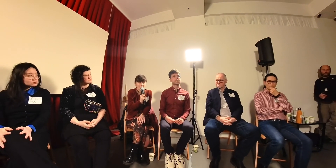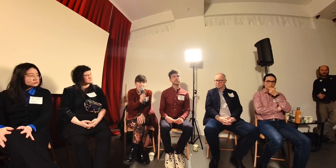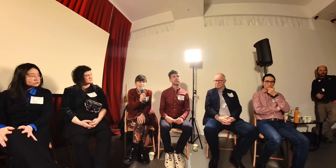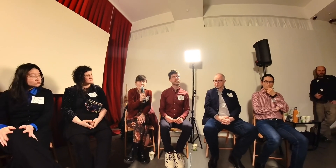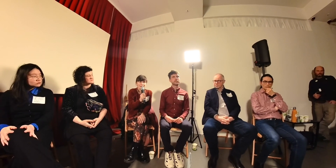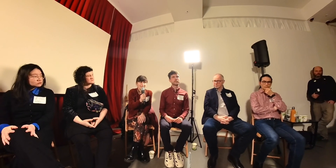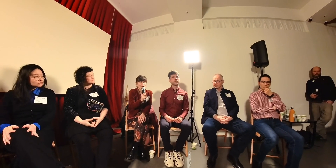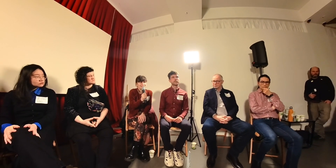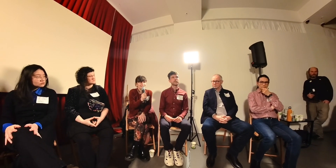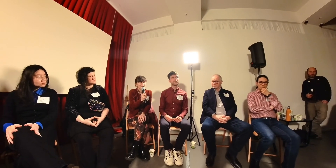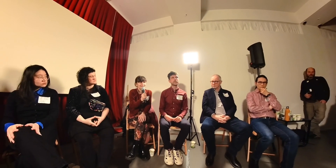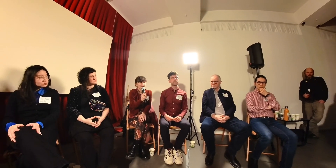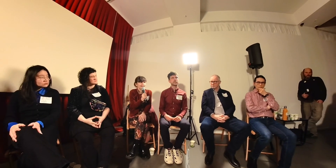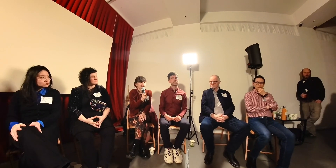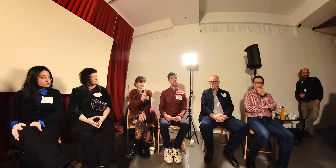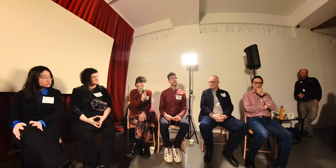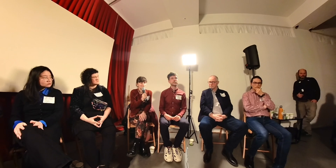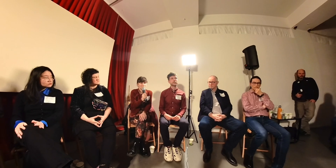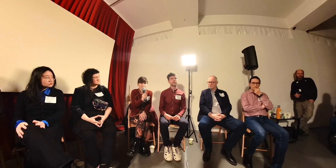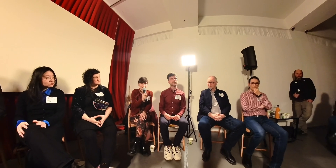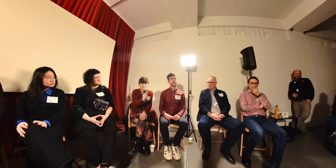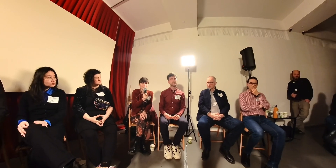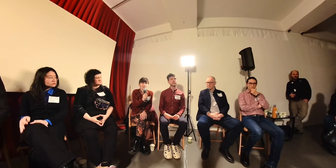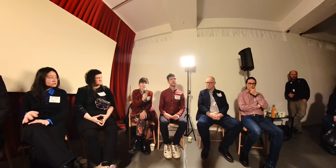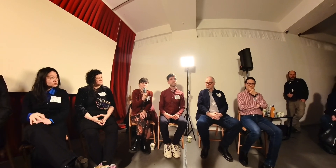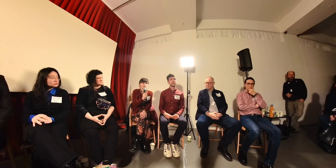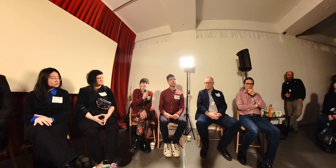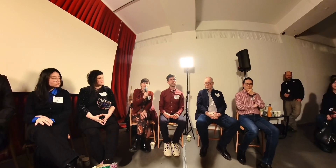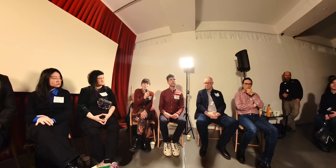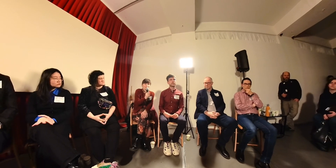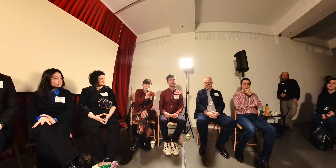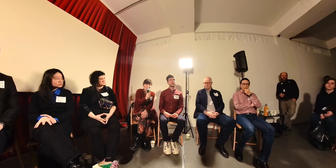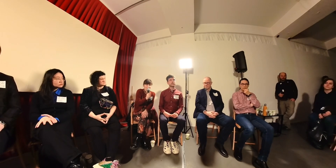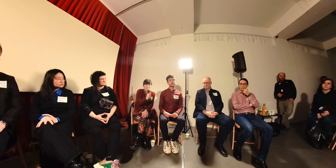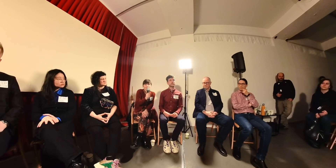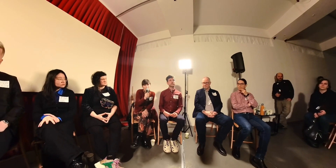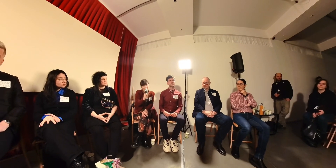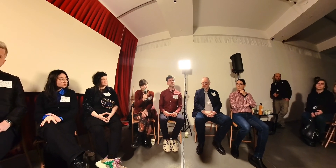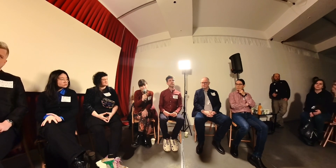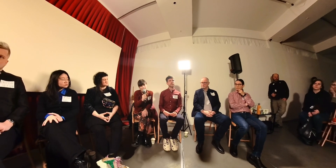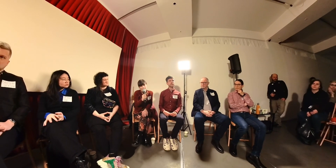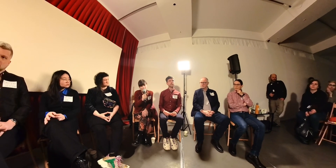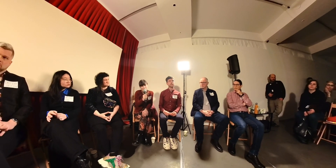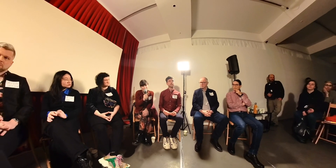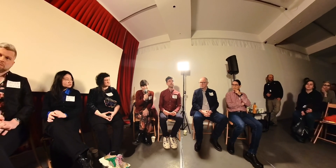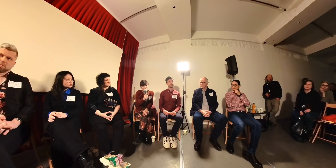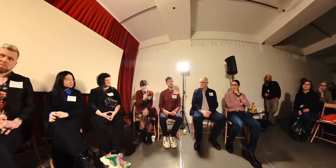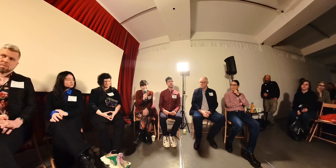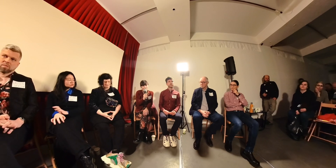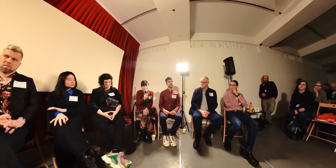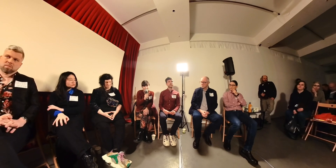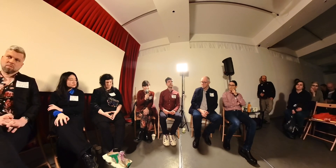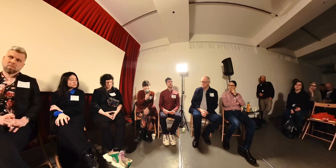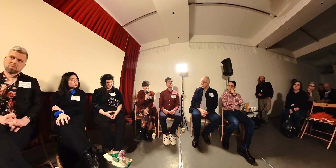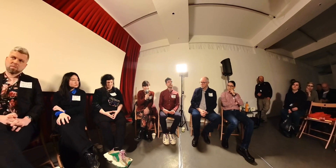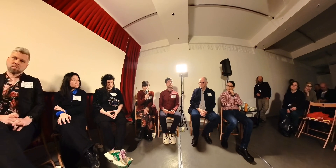hypoteticky potkali. A během natáčení jsme si vyslechli spoustu humorných příběhů o tom. Něco z toho byly vtipy a něco z toho byly anekdoty